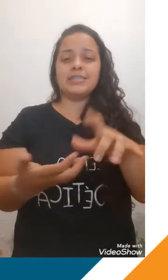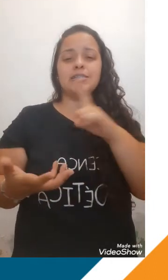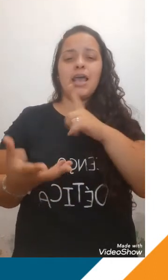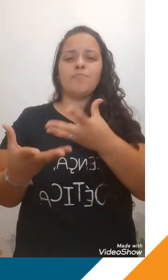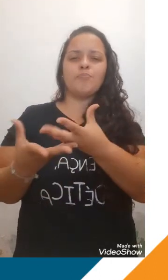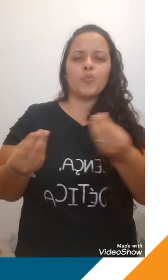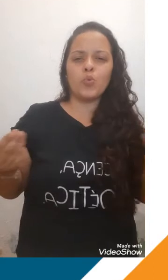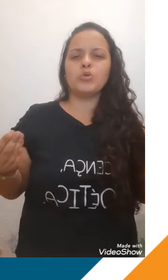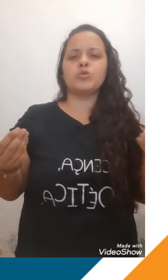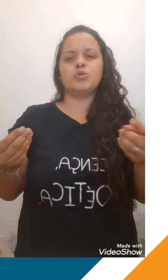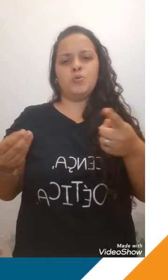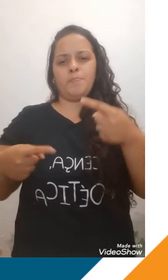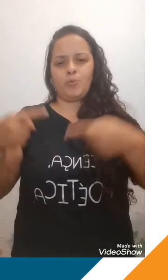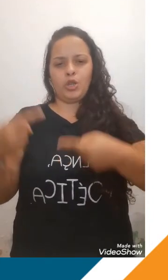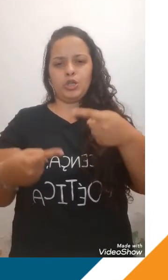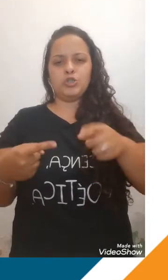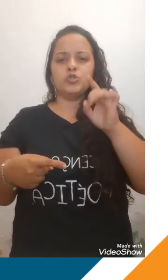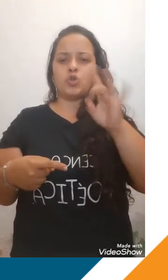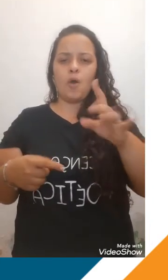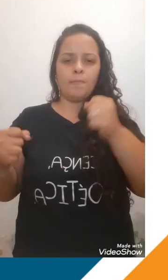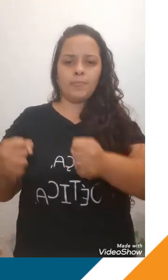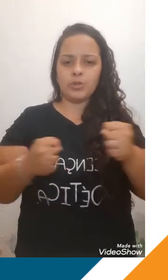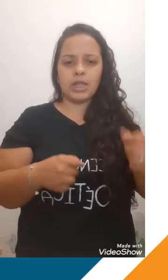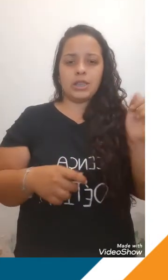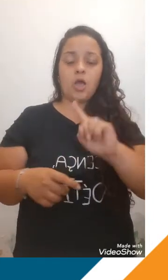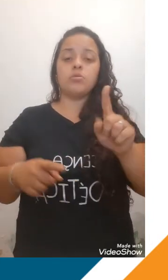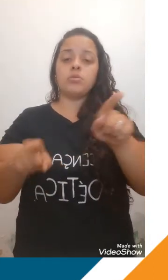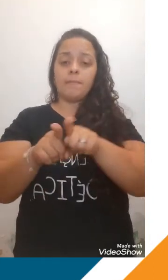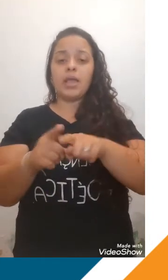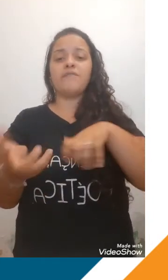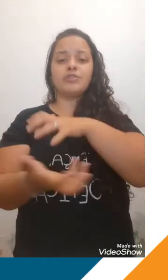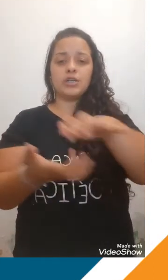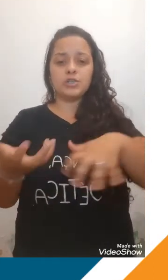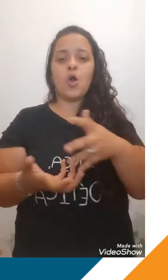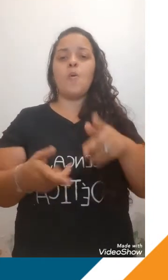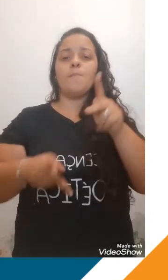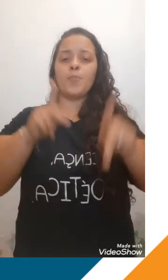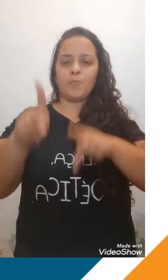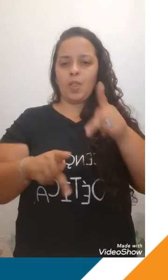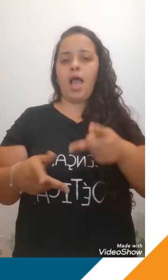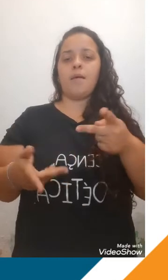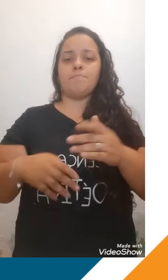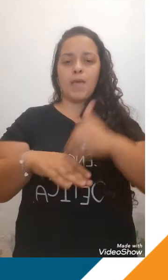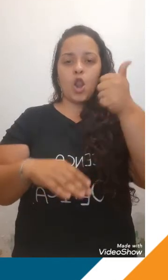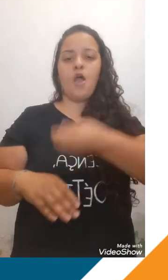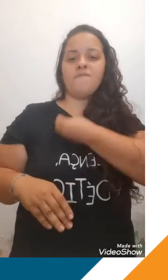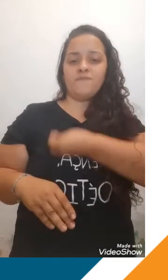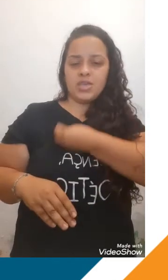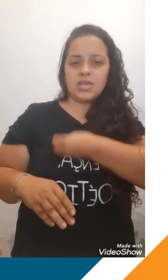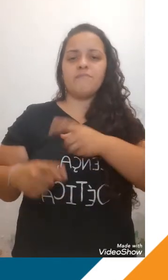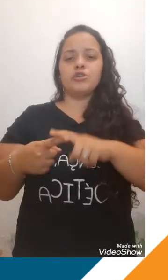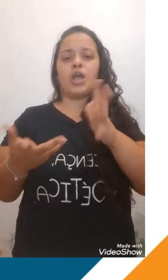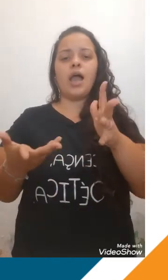das diversas forças políticas que não só lutam pelo poder, mas também das reivindicações populares por melhores condições de vida,